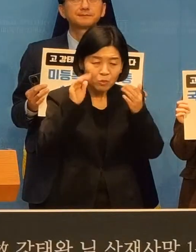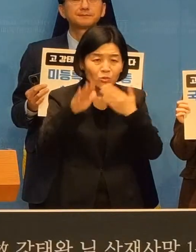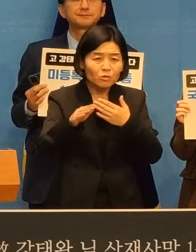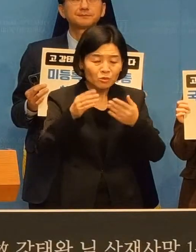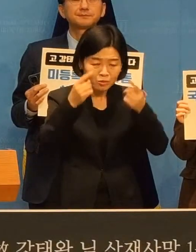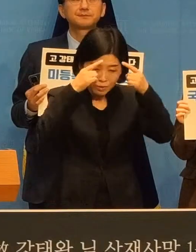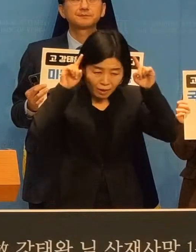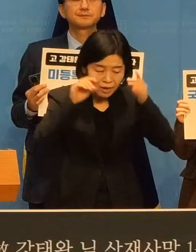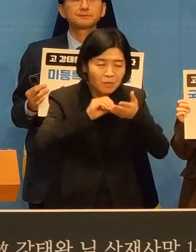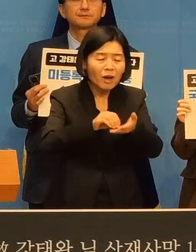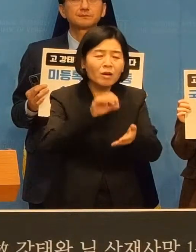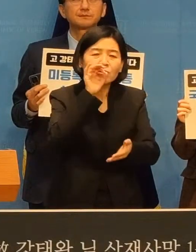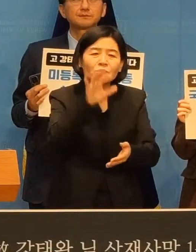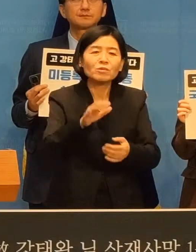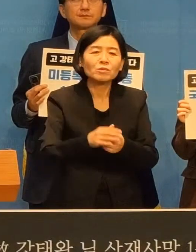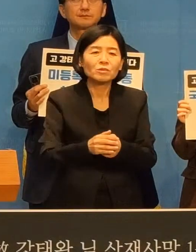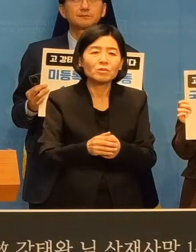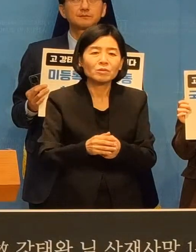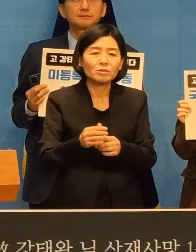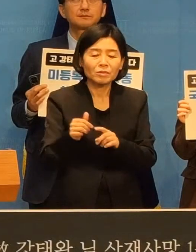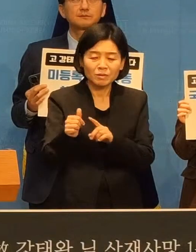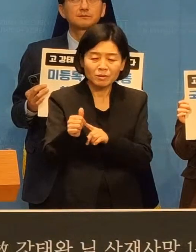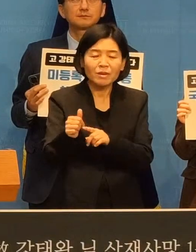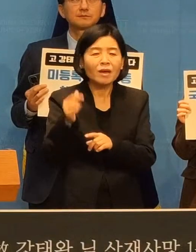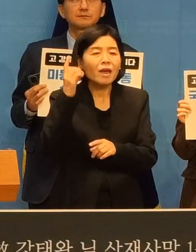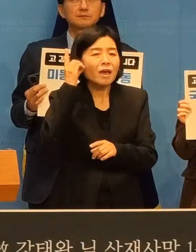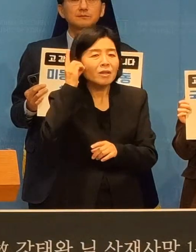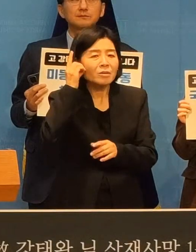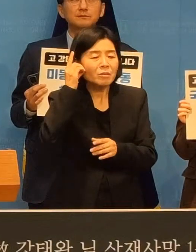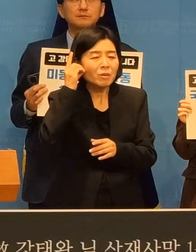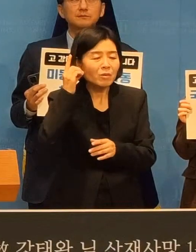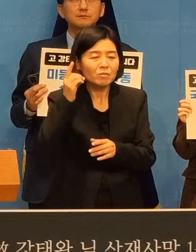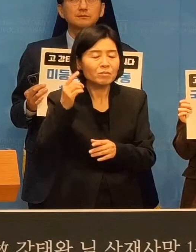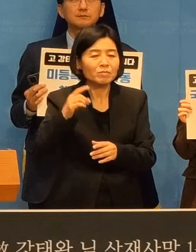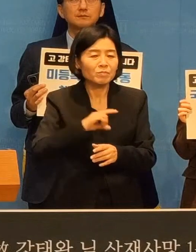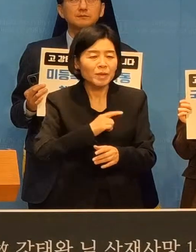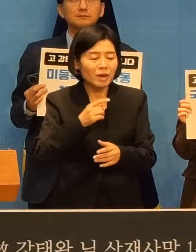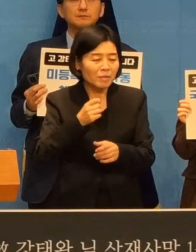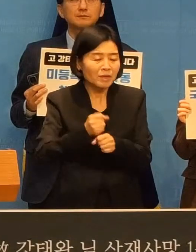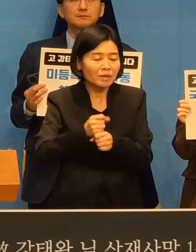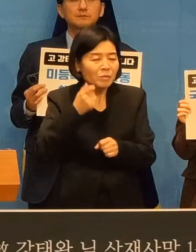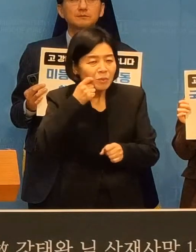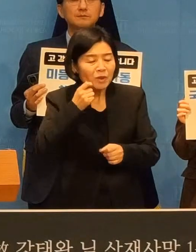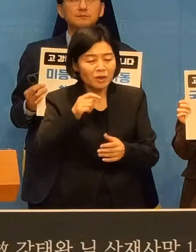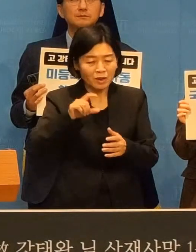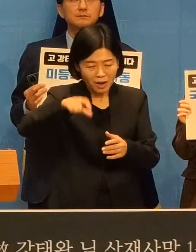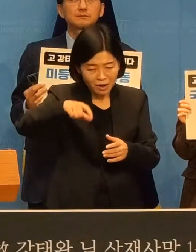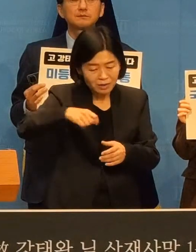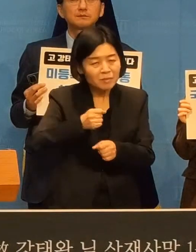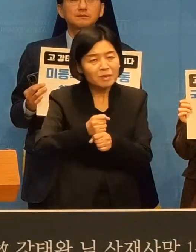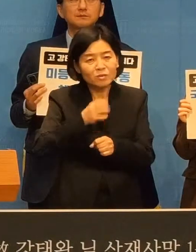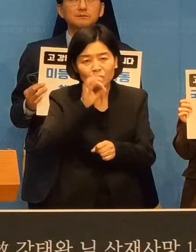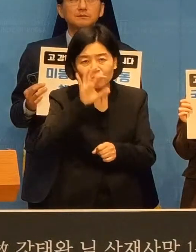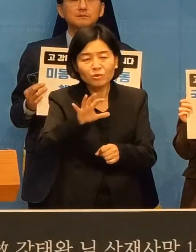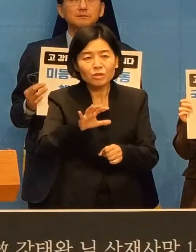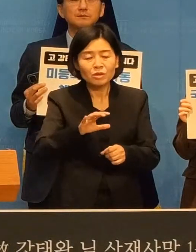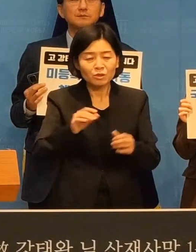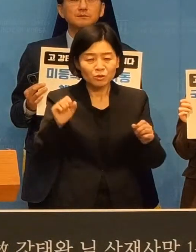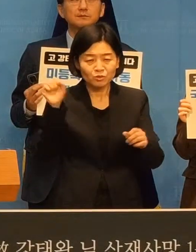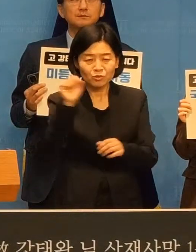없었고 핸드폰도 못 만들고 카드도 못 만들고 운전면허도 딸 수 없었어요.